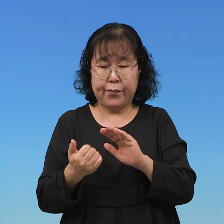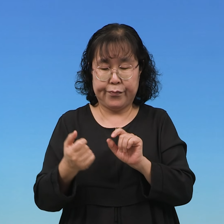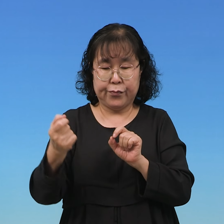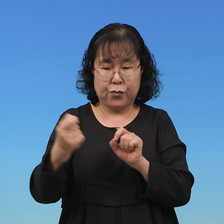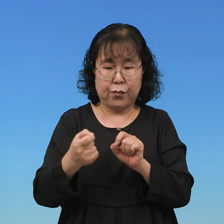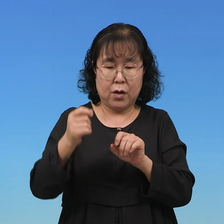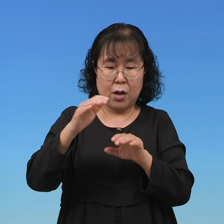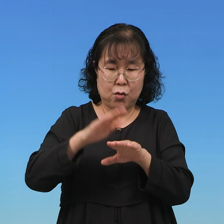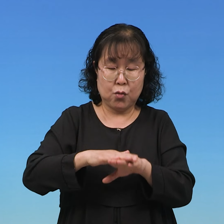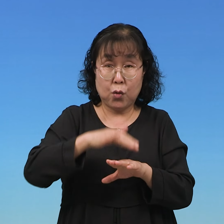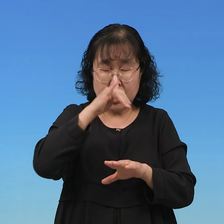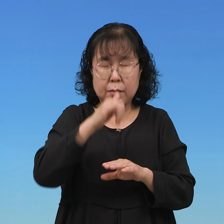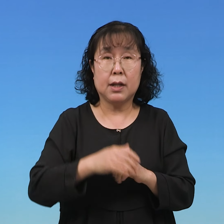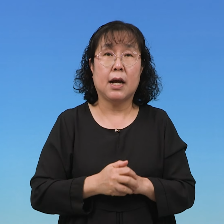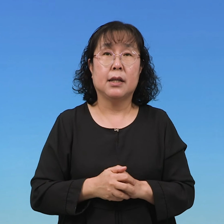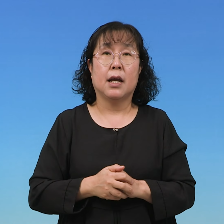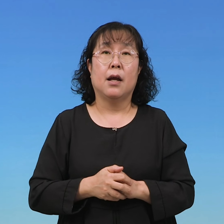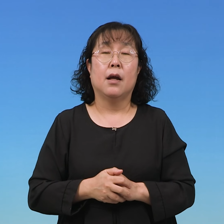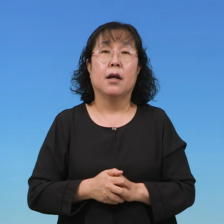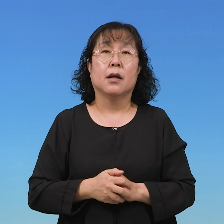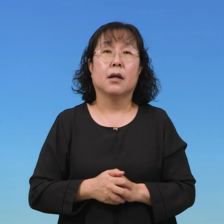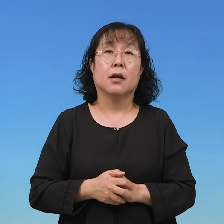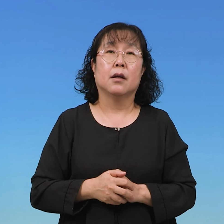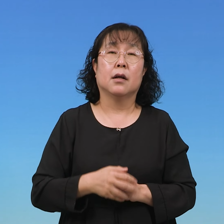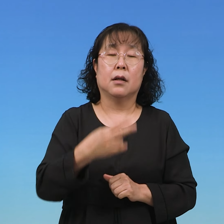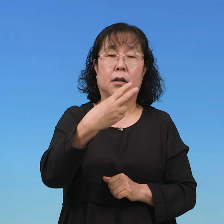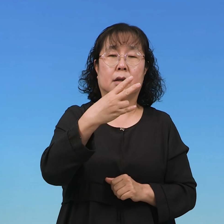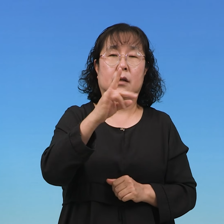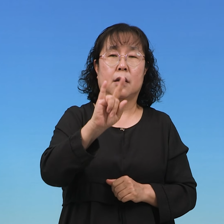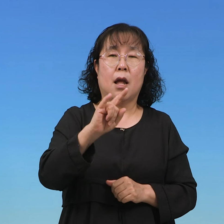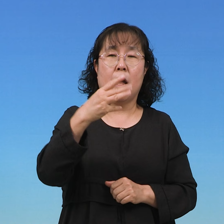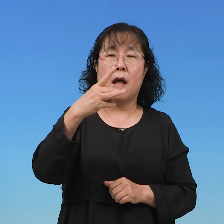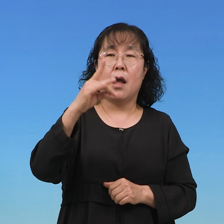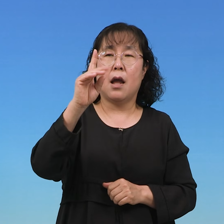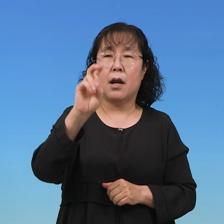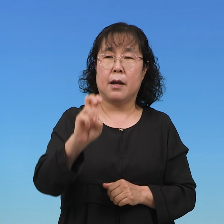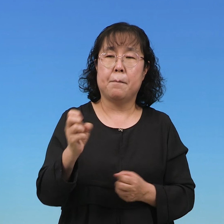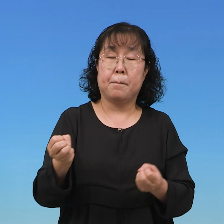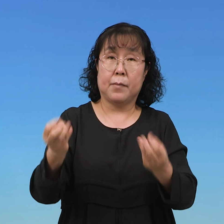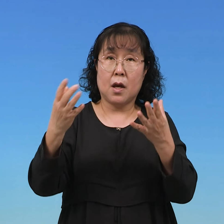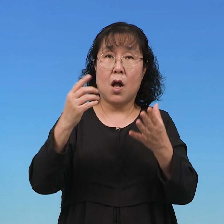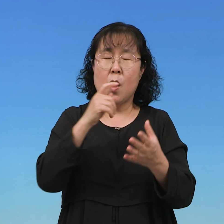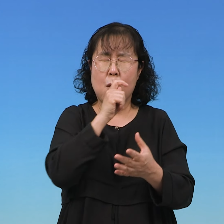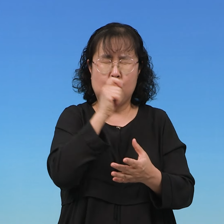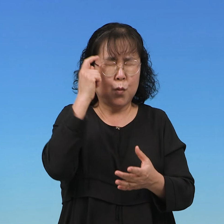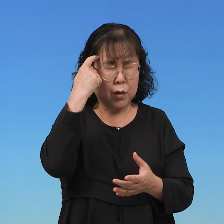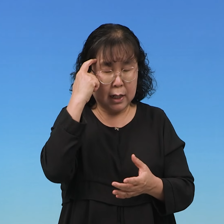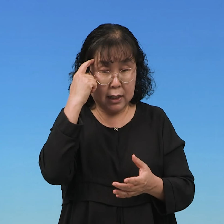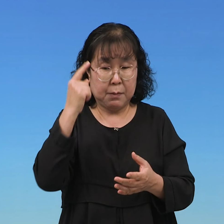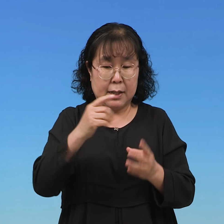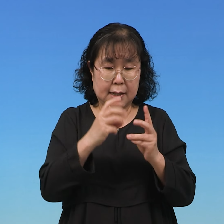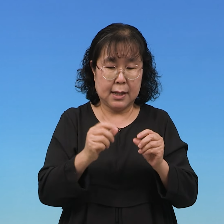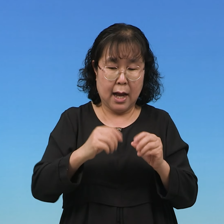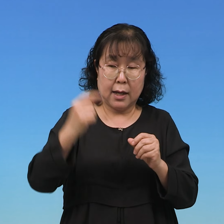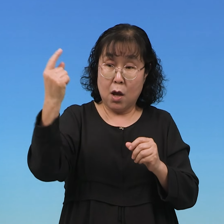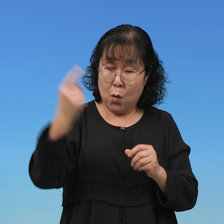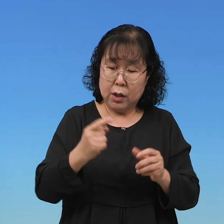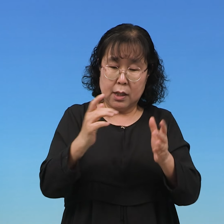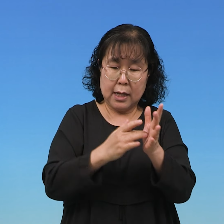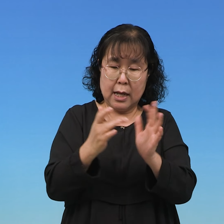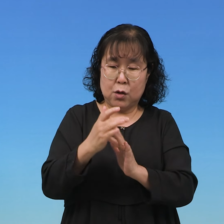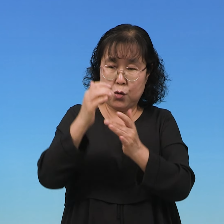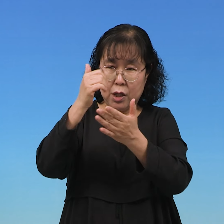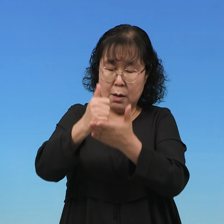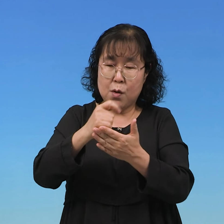이제 성탄절을 앞두고 대림절 묵상집이라고요, 이 땅에 오신 예수 그리스도를 이제 묵상하는